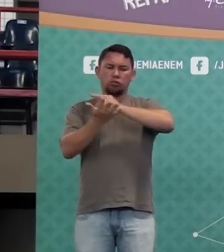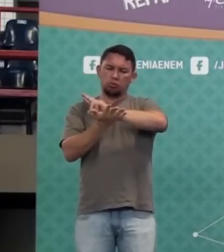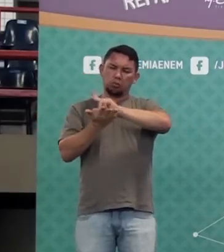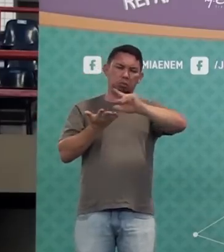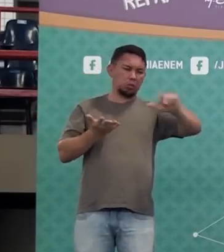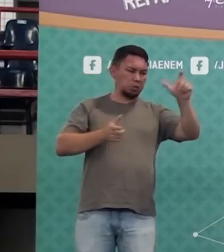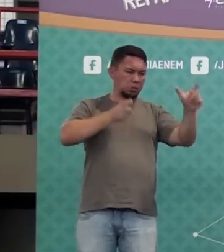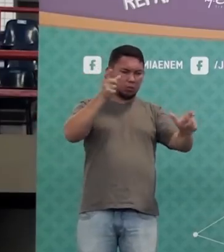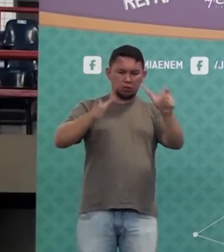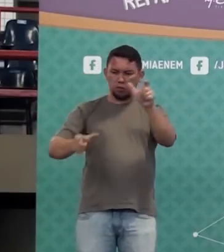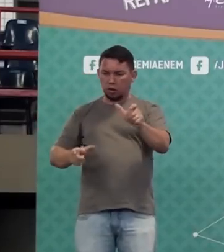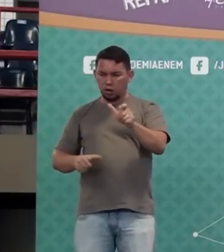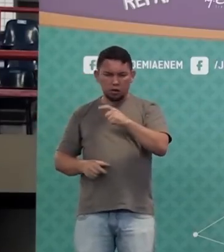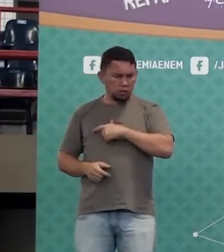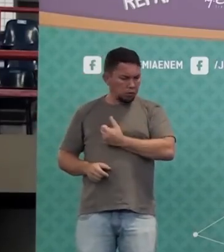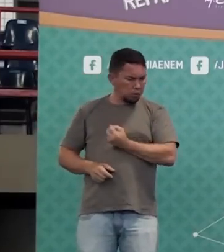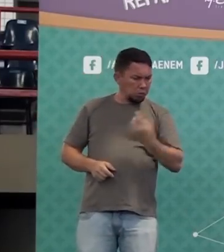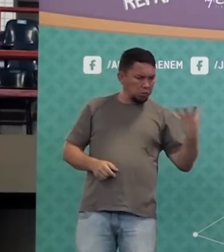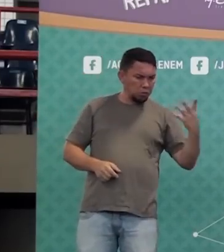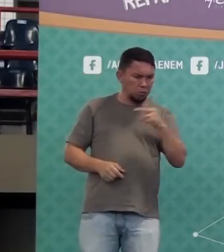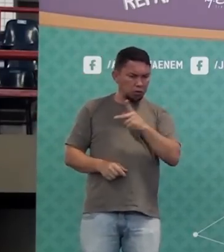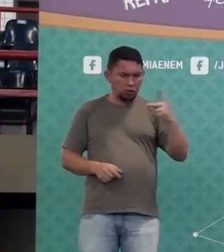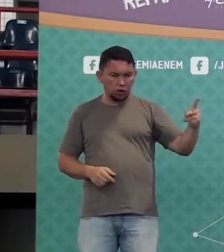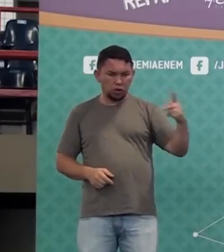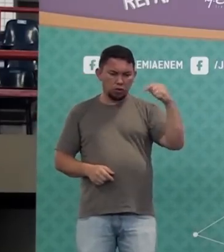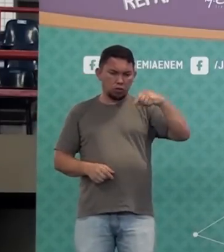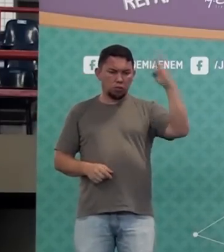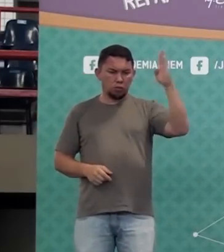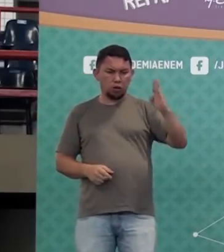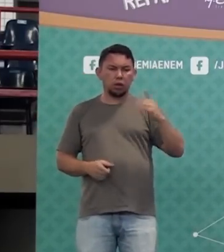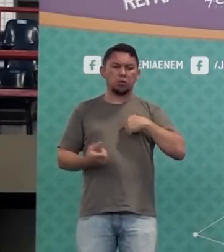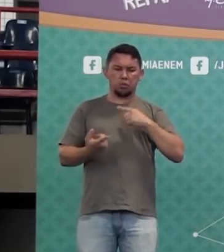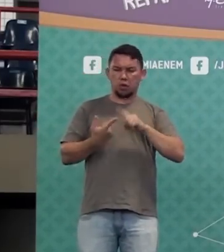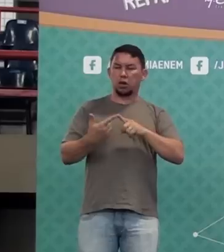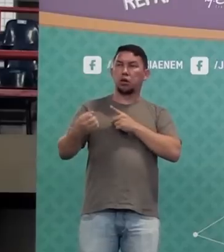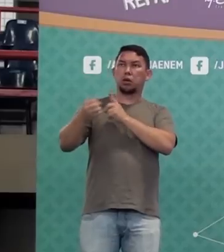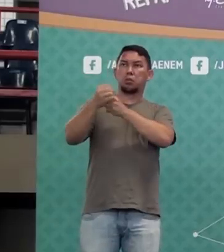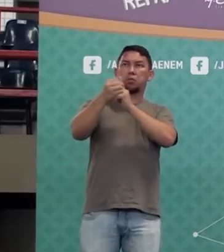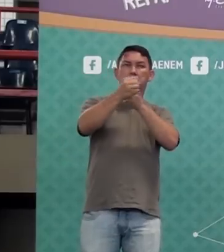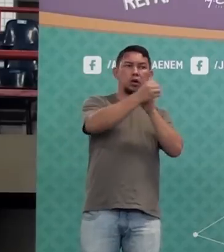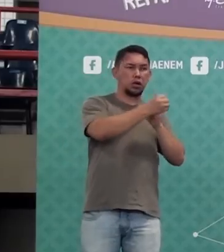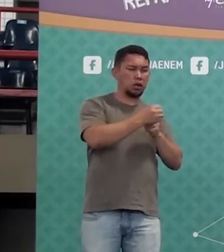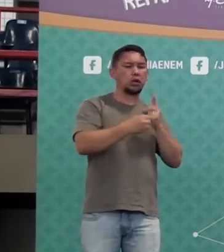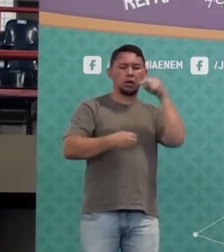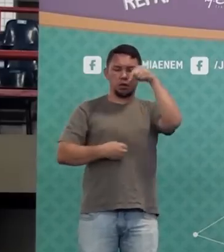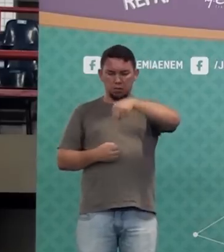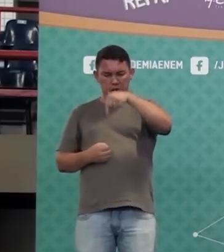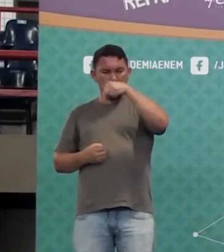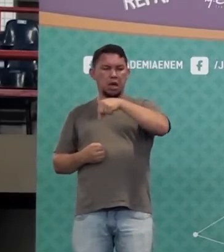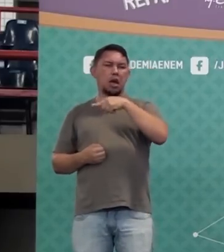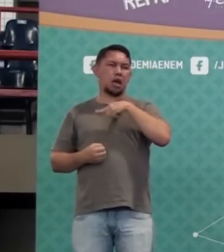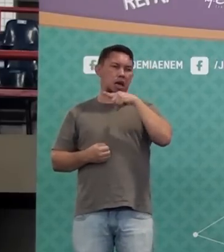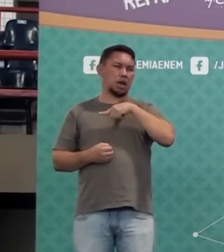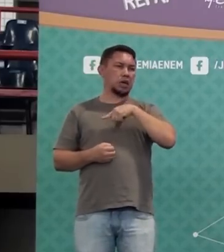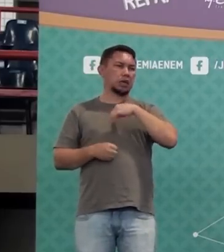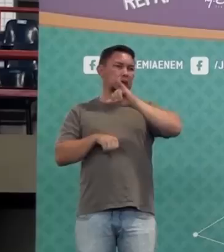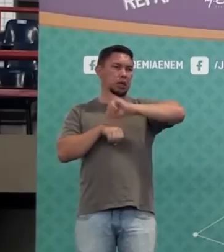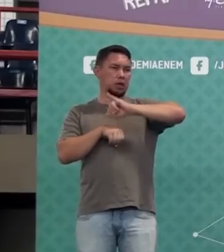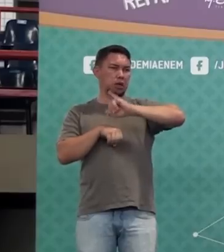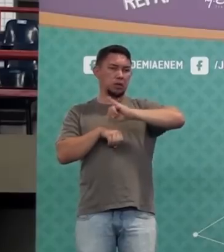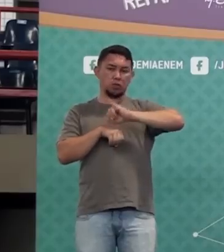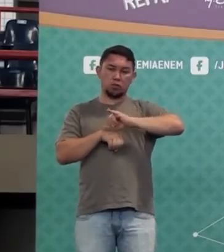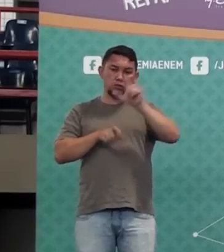inúmeros professores no Brasil, não só nas cidades do interior, às vezes acontece na capital, de professores